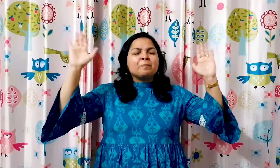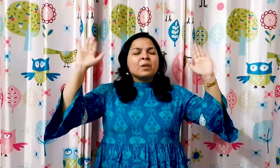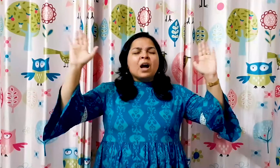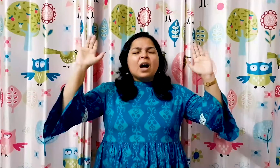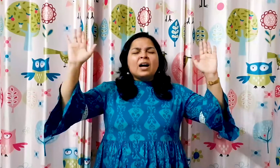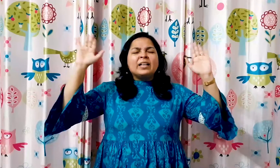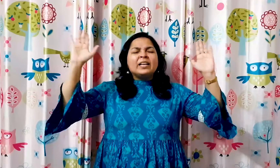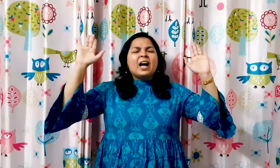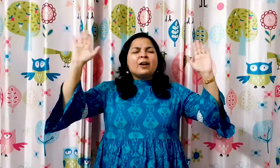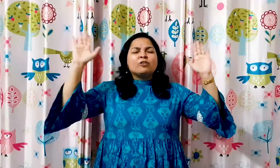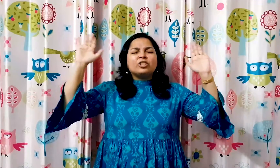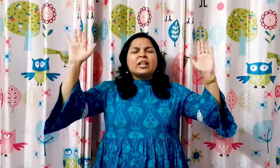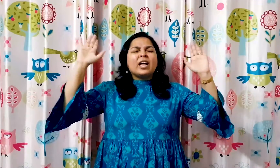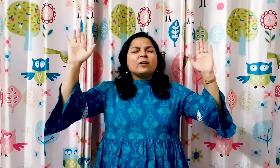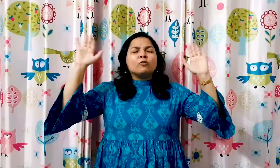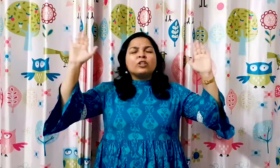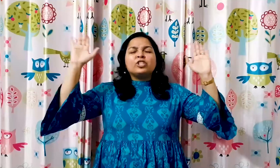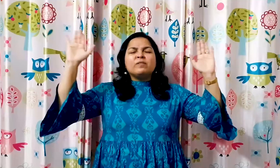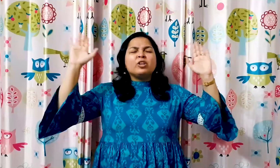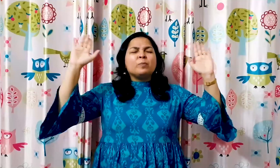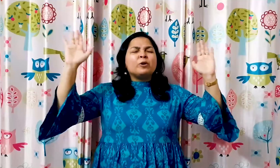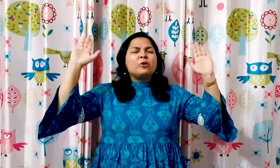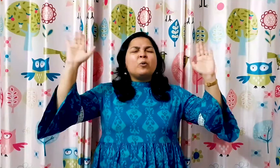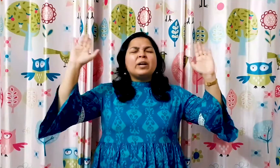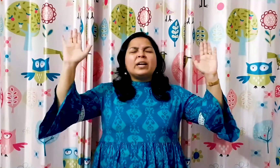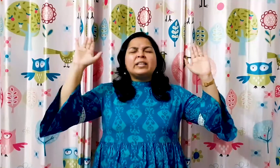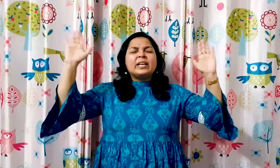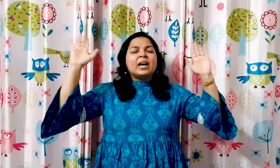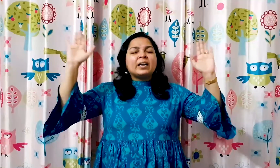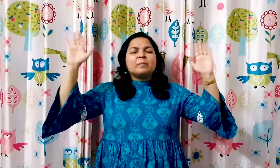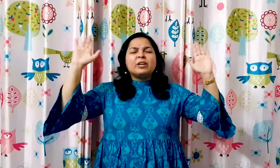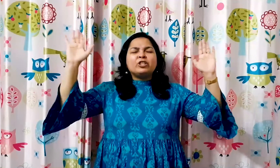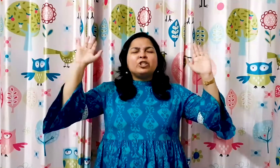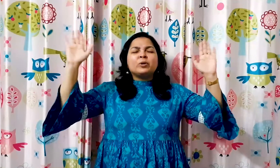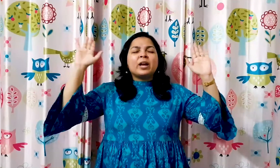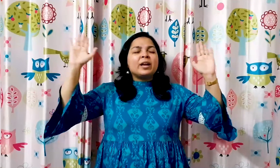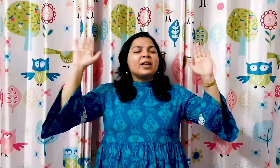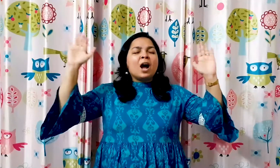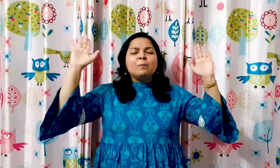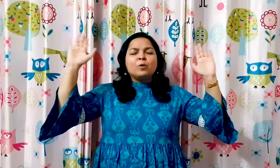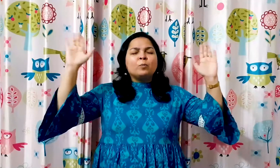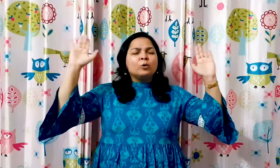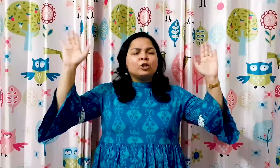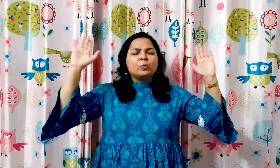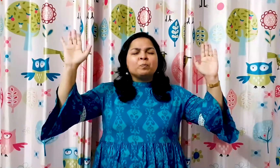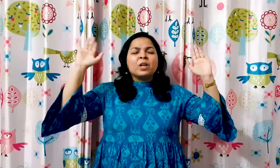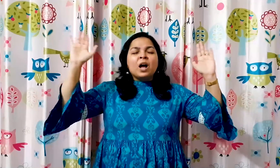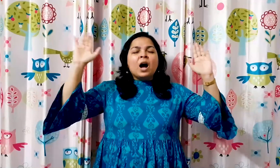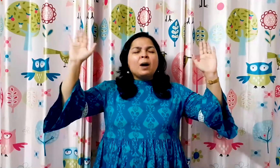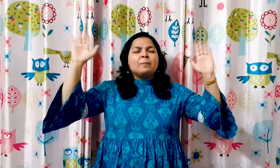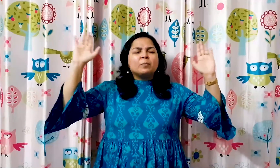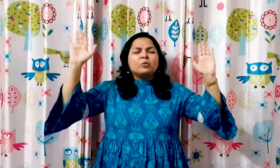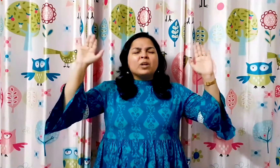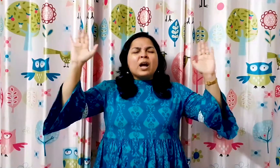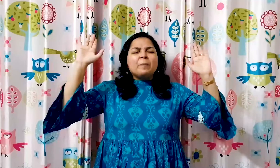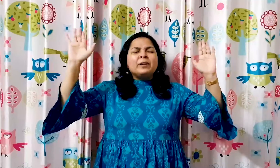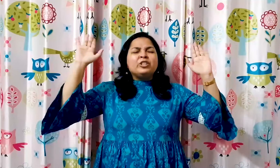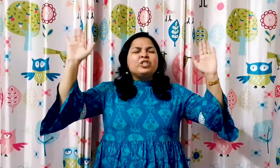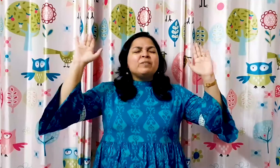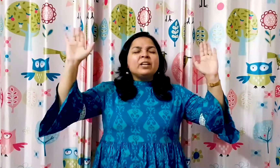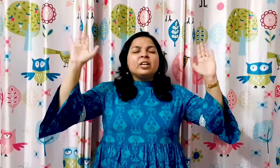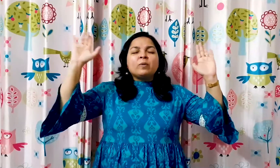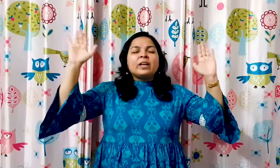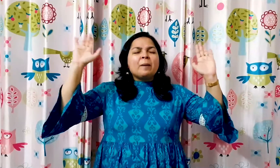आशीष है हाँ अंधकार और शैतान को भी जीवन के ऊपर कोई अधिकार नहीं यीशु के नाम को बोलती हूँ हाँ प्रभु